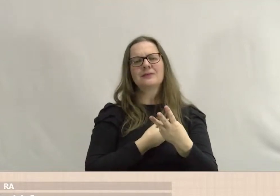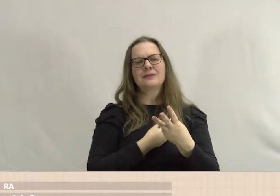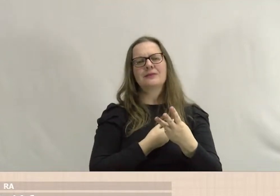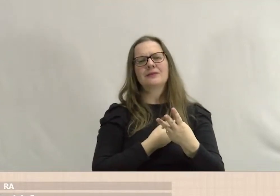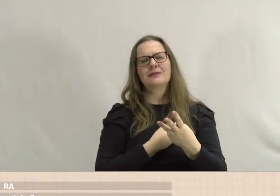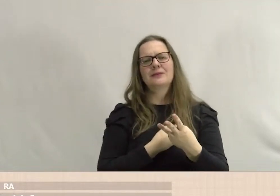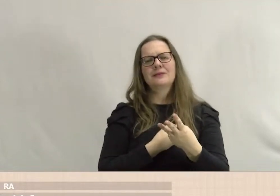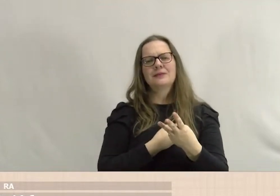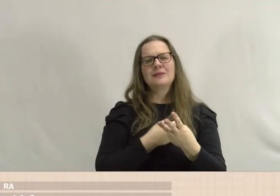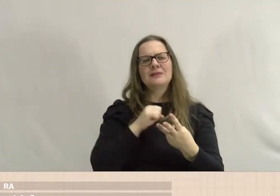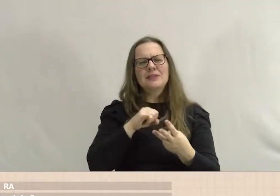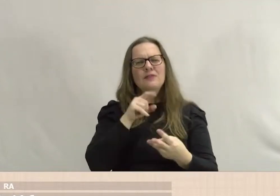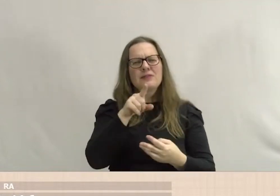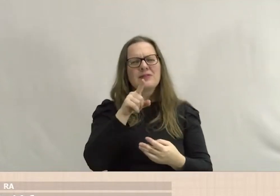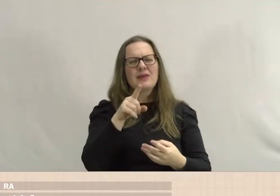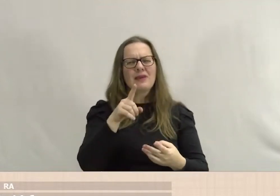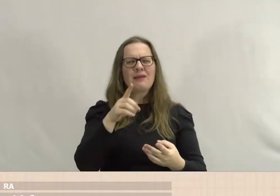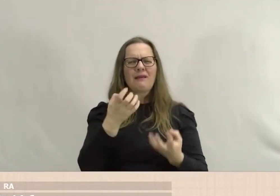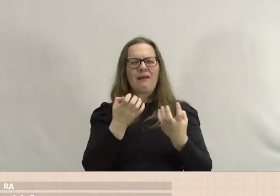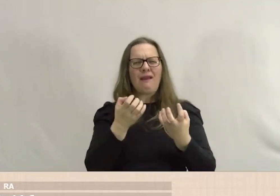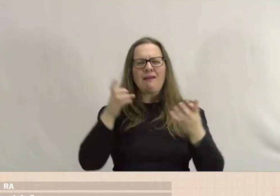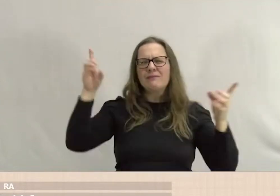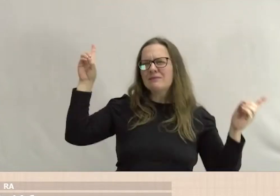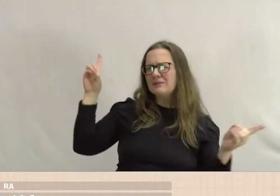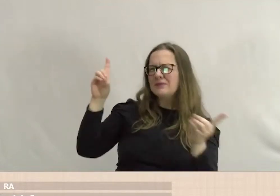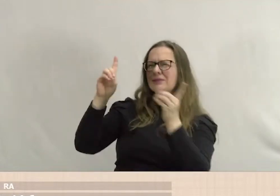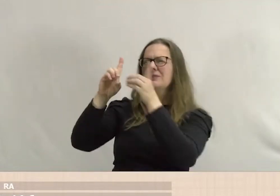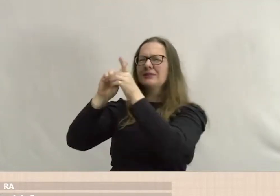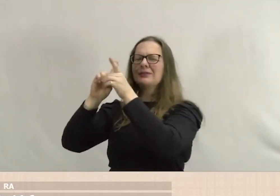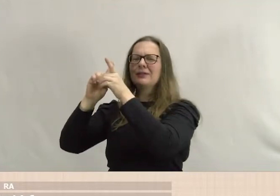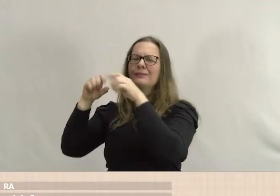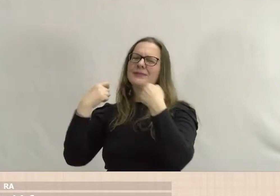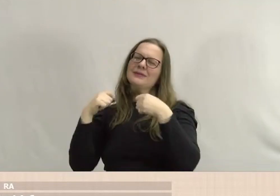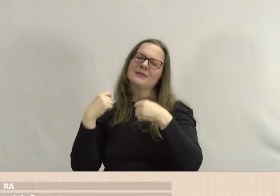Quer conectar-se com Deus? Tem que ser por meio de mim.